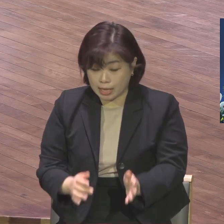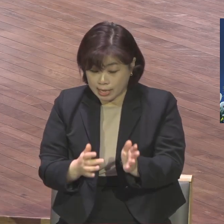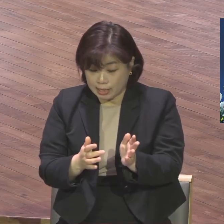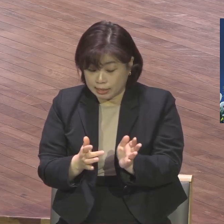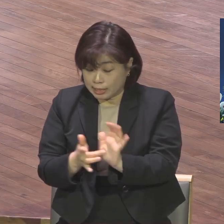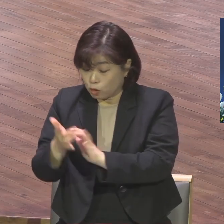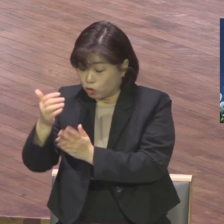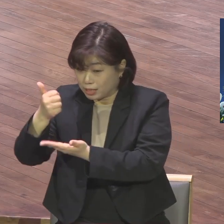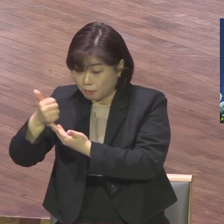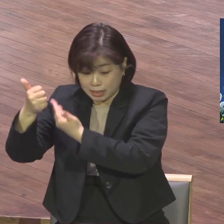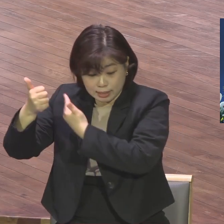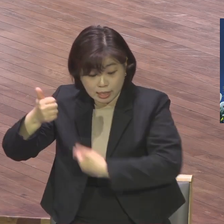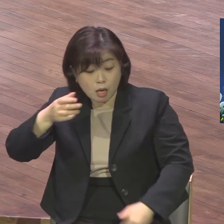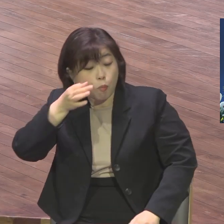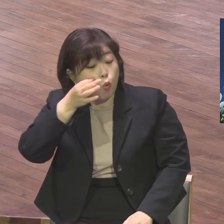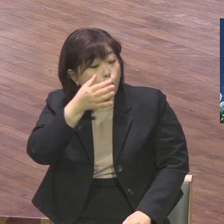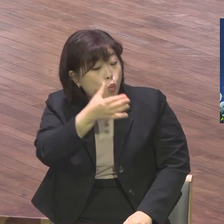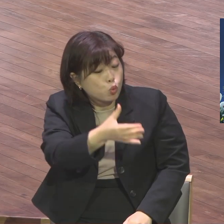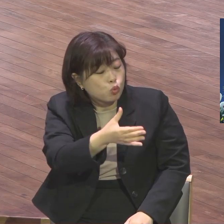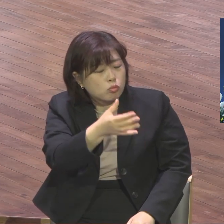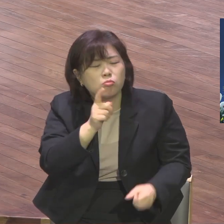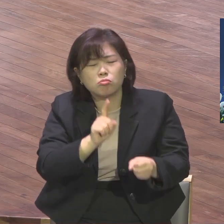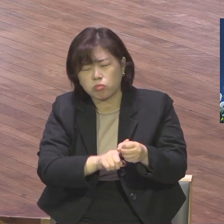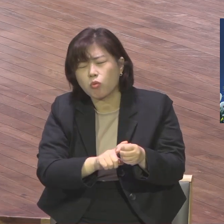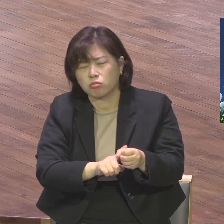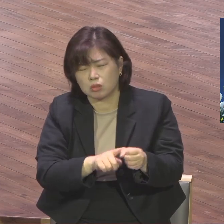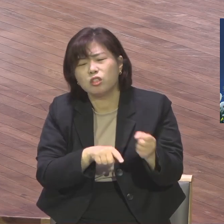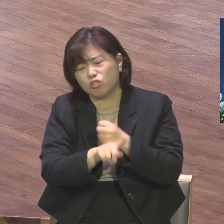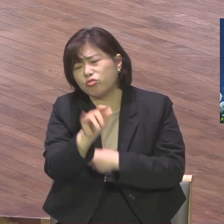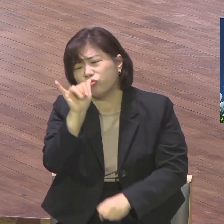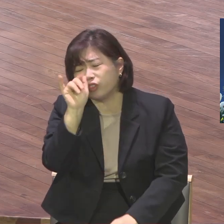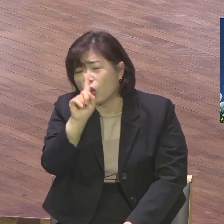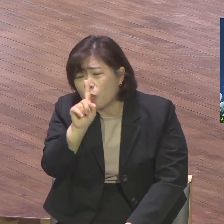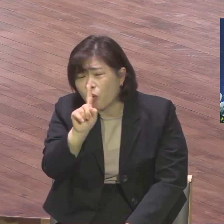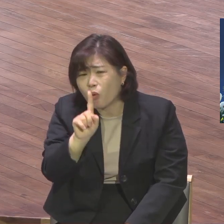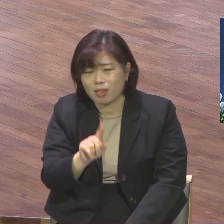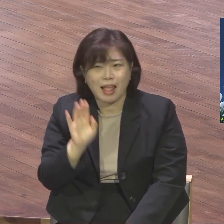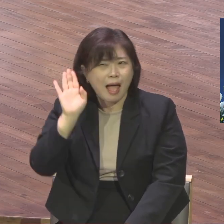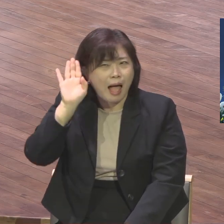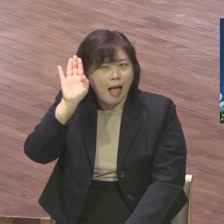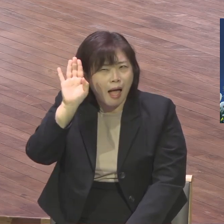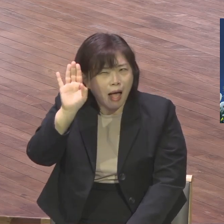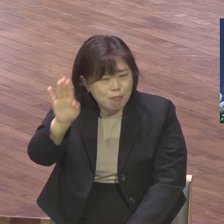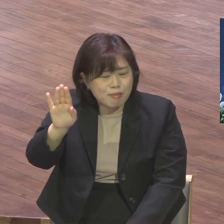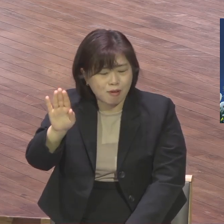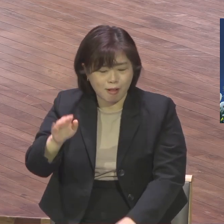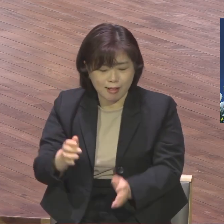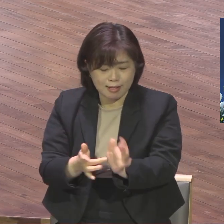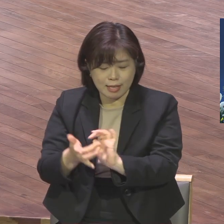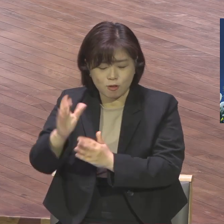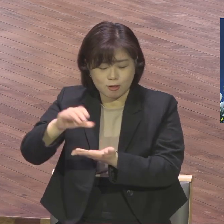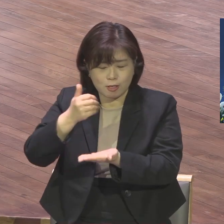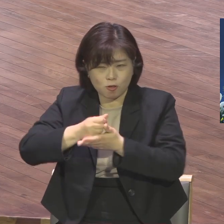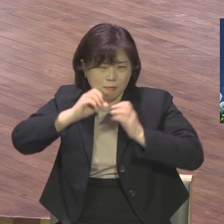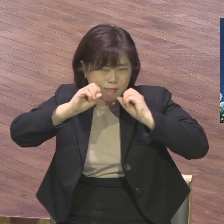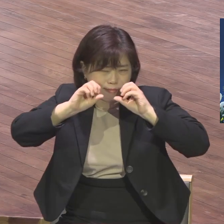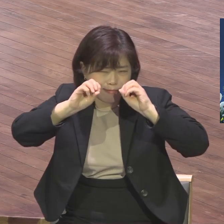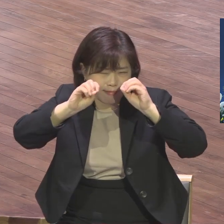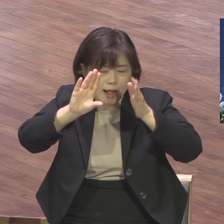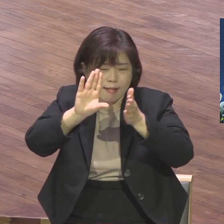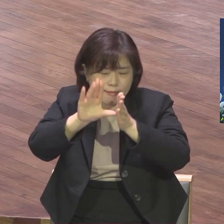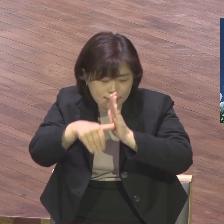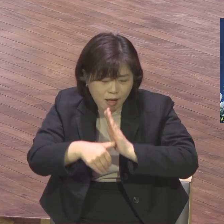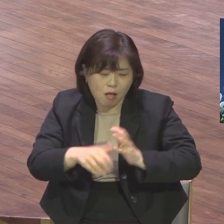가시밭 길이요. 앞으로 이 제자들이 당신의 뒤를 따라가야 되는데 그 들은 복음을 전해야 되는데